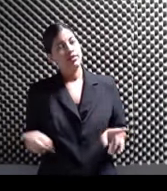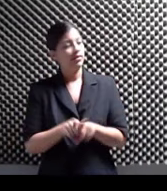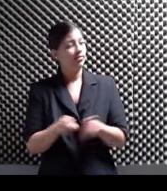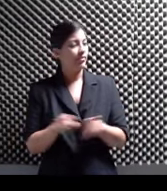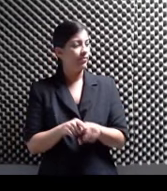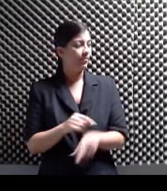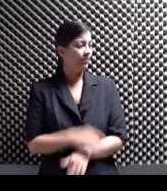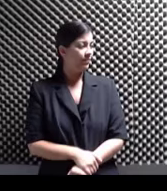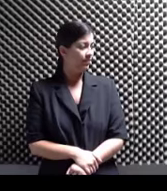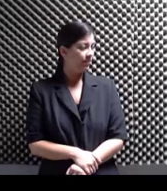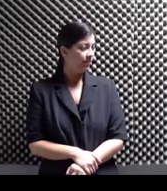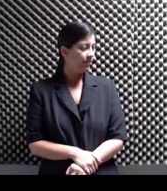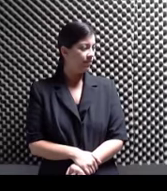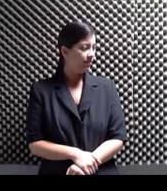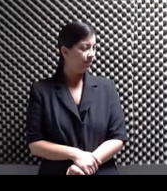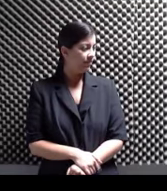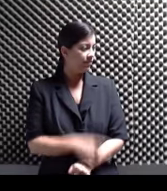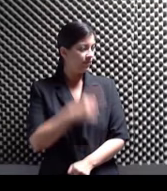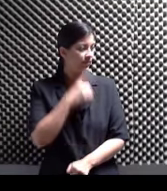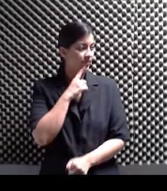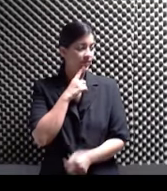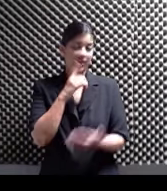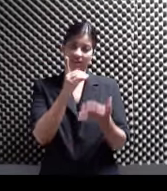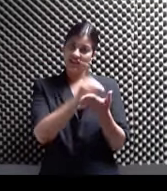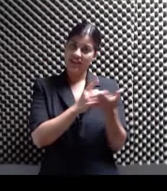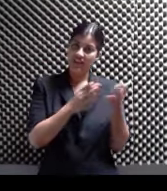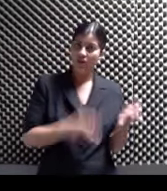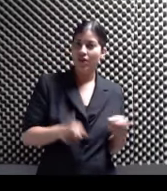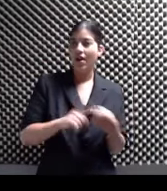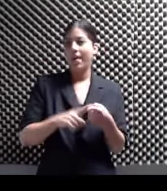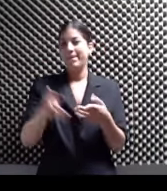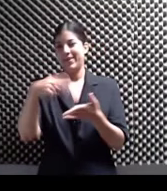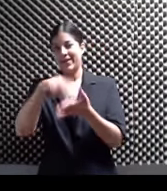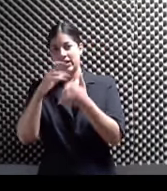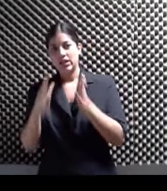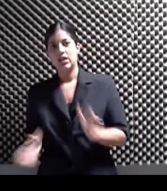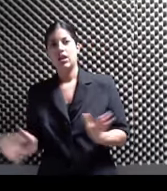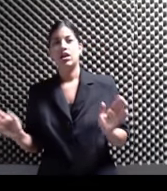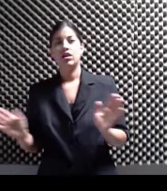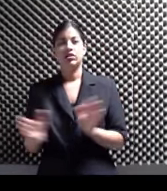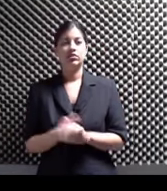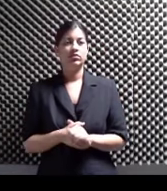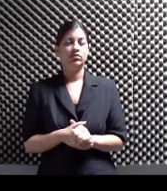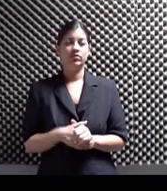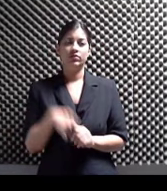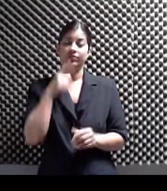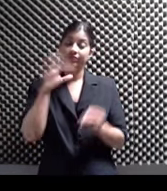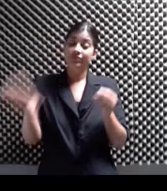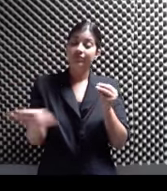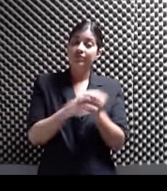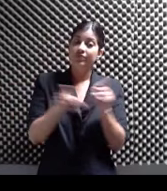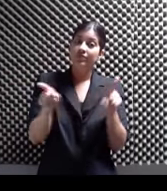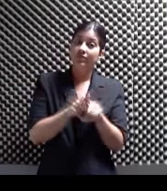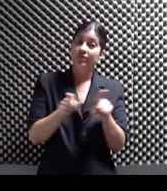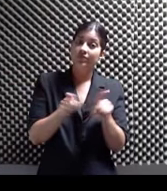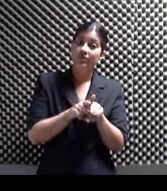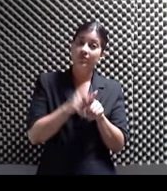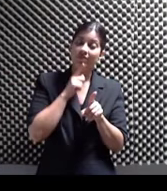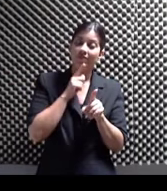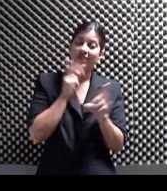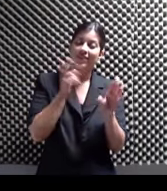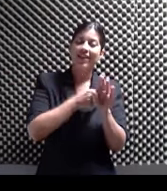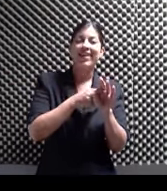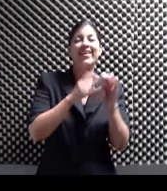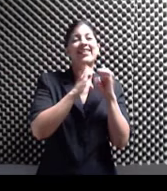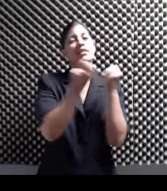este, ella dice diseñadora, bailarina, es una artista completa. Okay. Y pues se suma también al equipo de